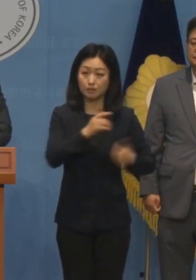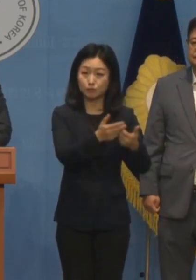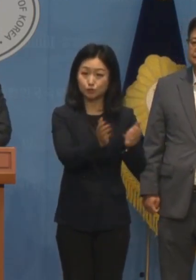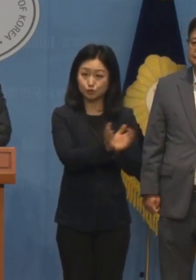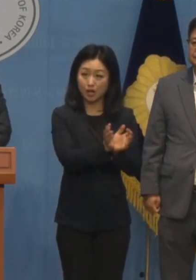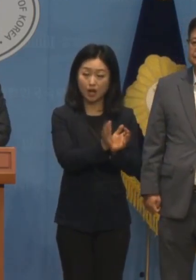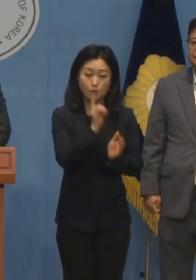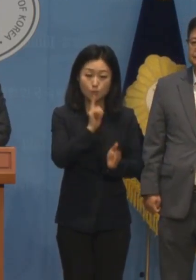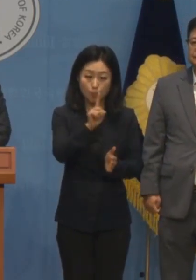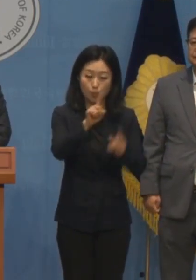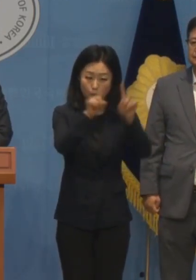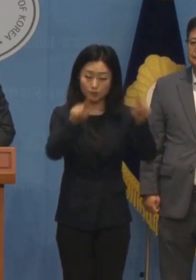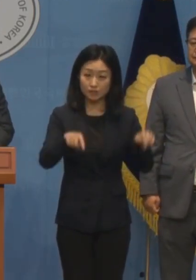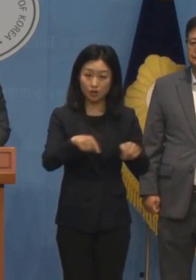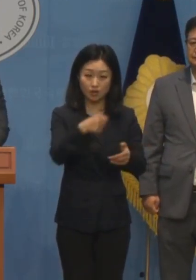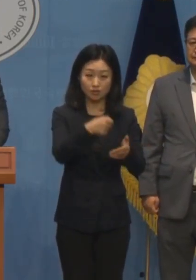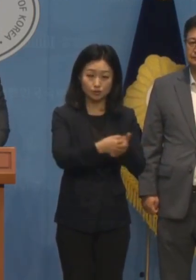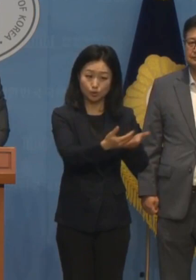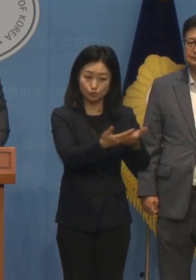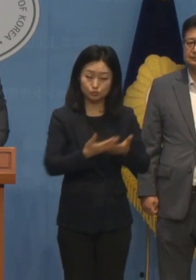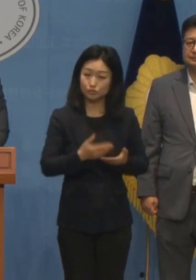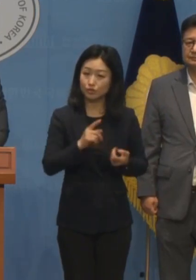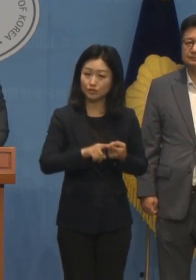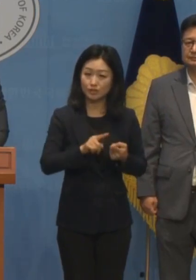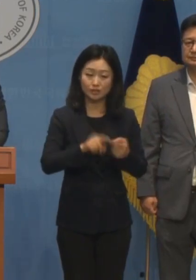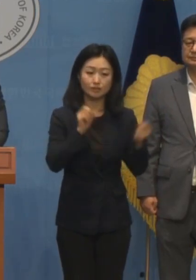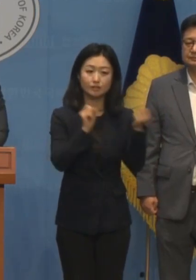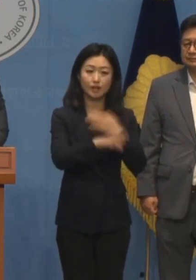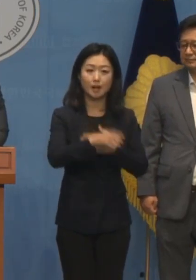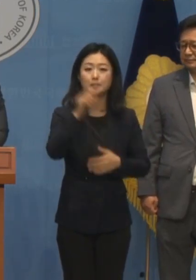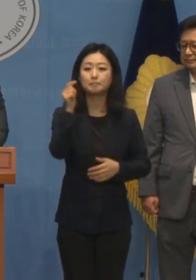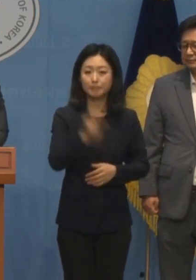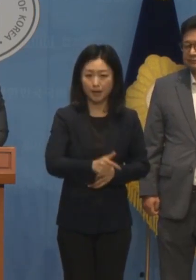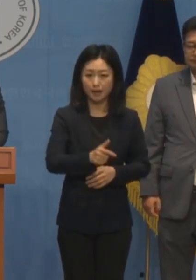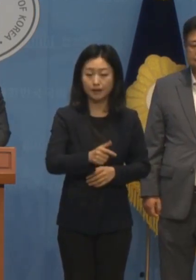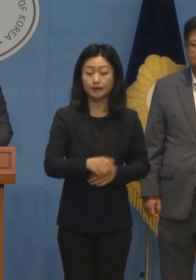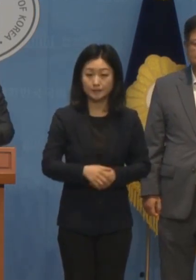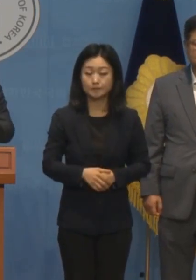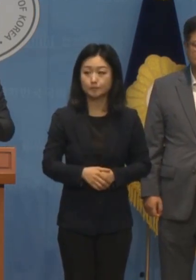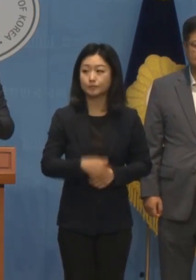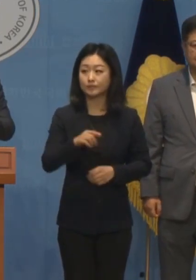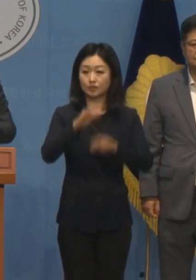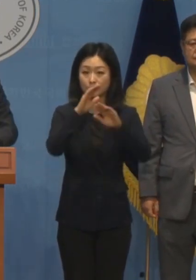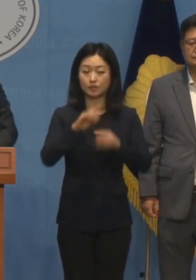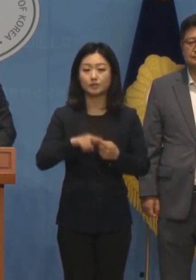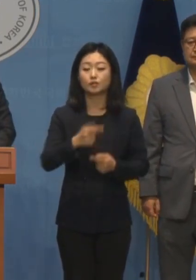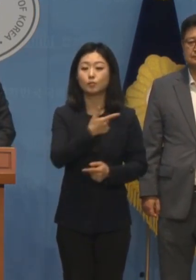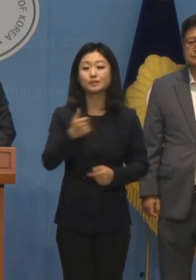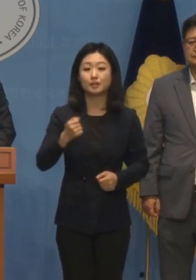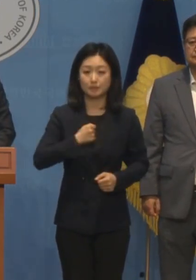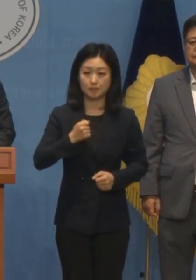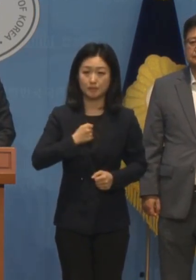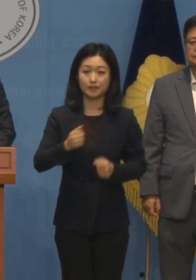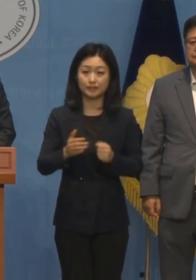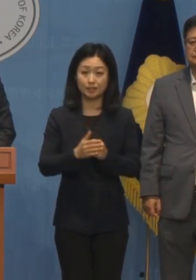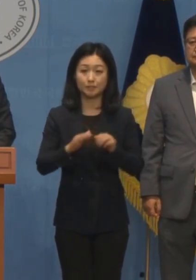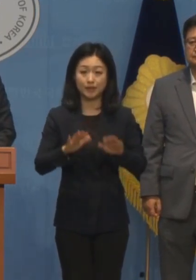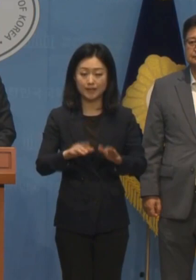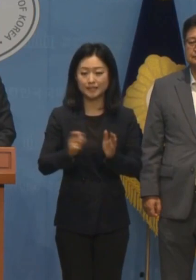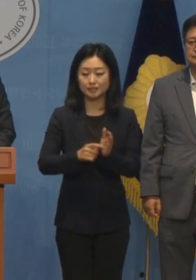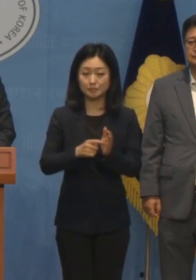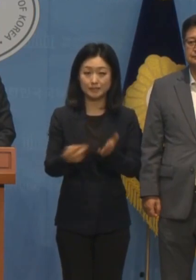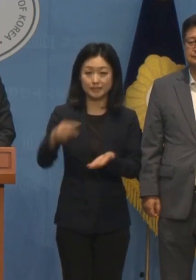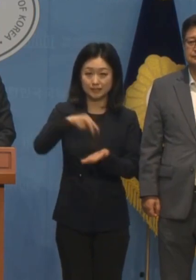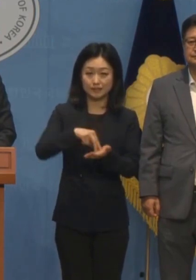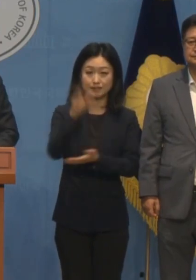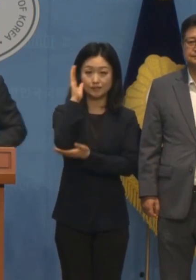전혀 청문보고서 채택에 아무런 지금 노력도 하지 않아서 저희들이 답답한 마음에 급히